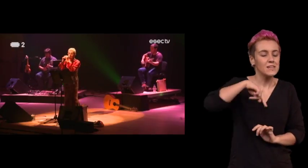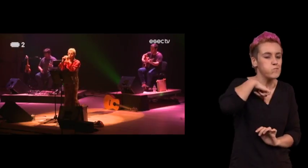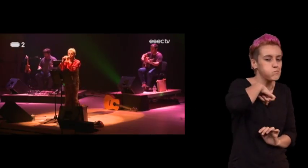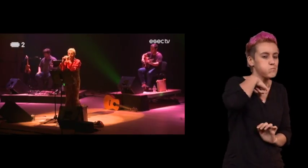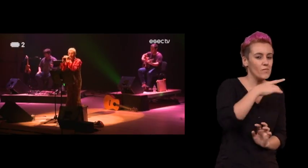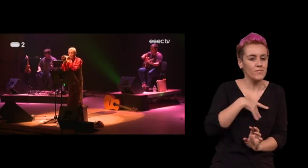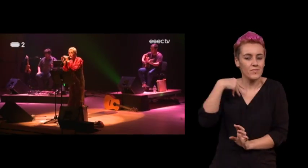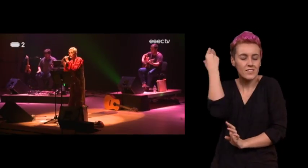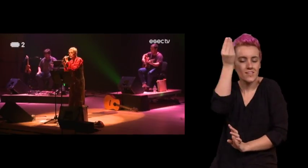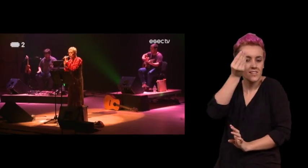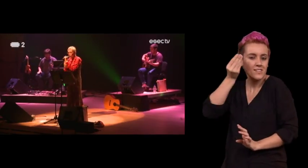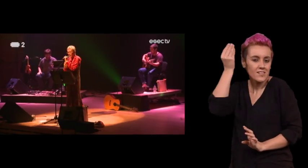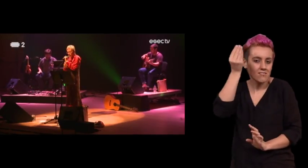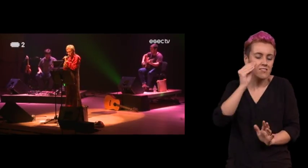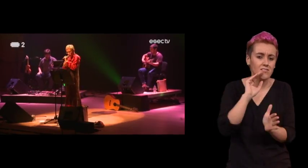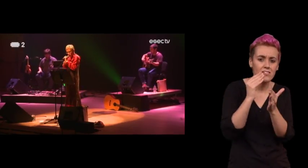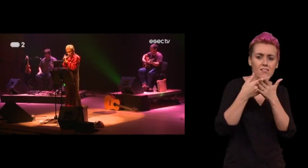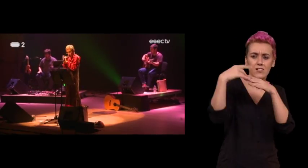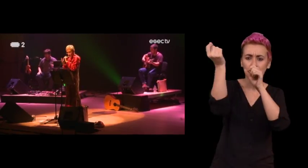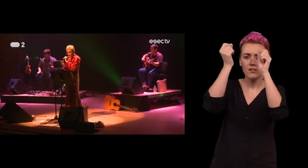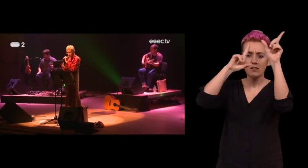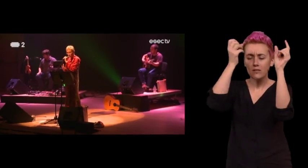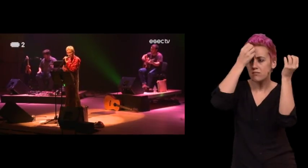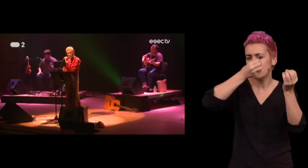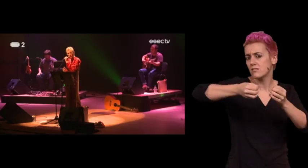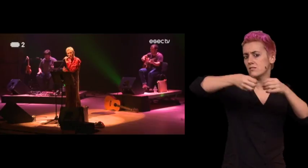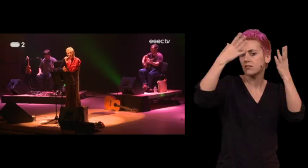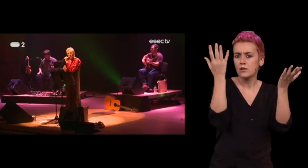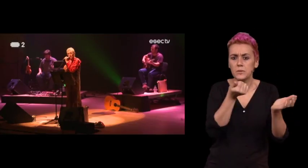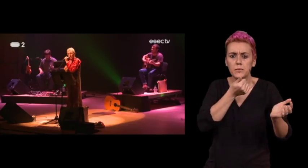Companheira da saudade, como é que te atreves a